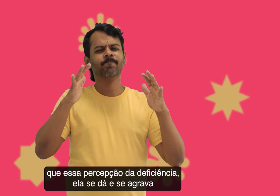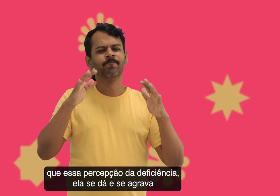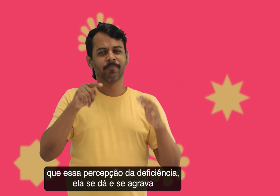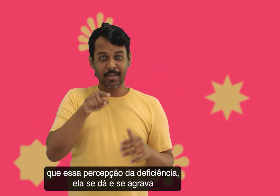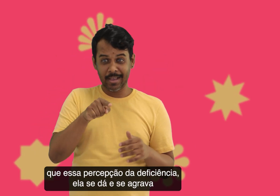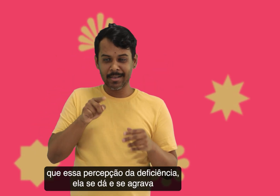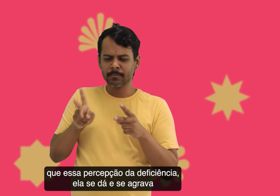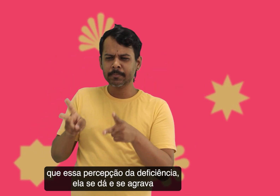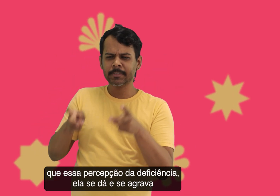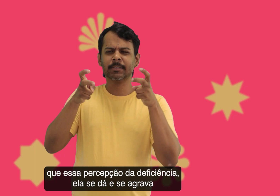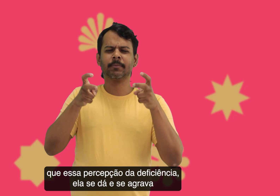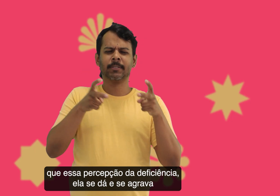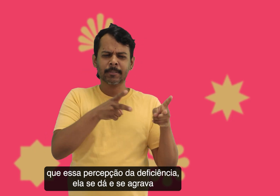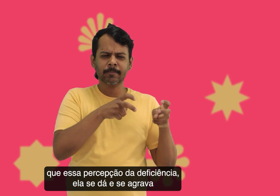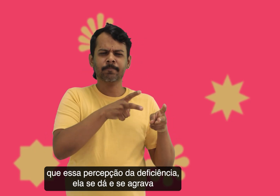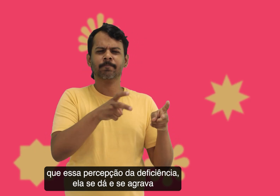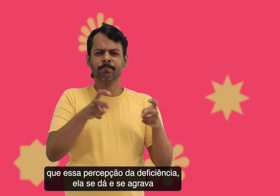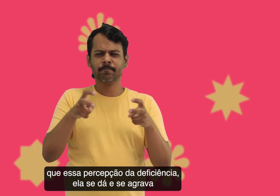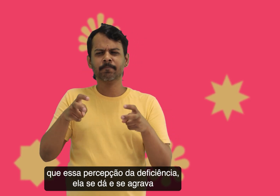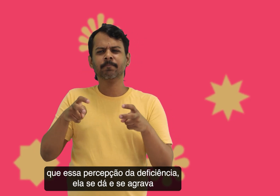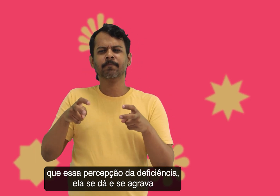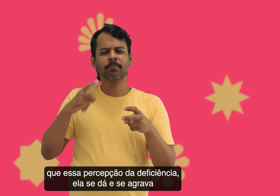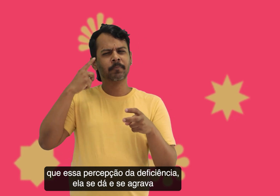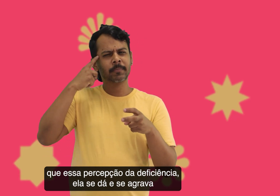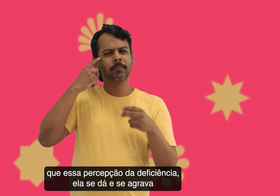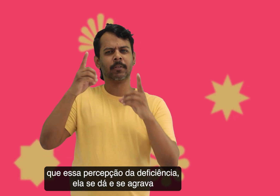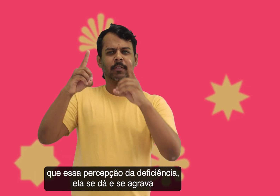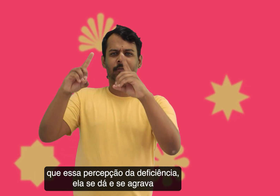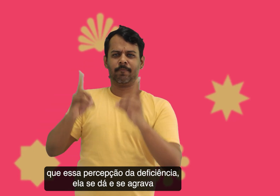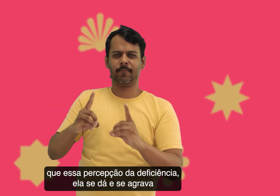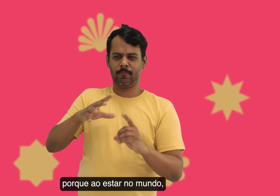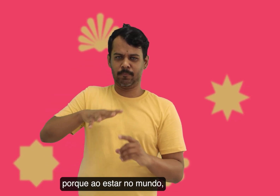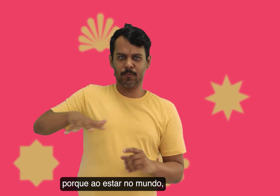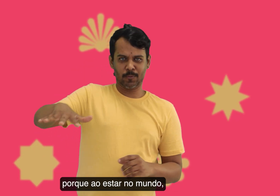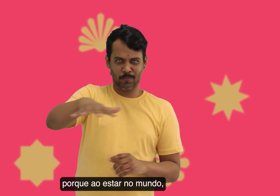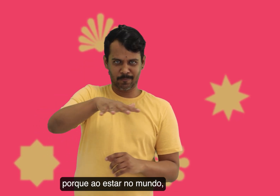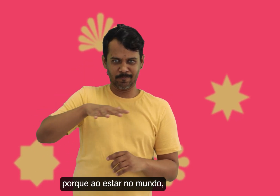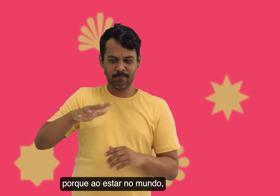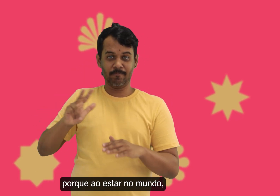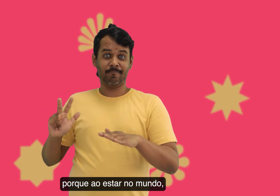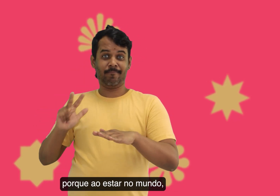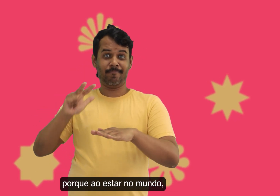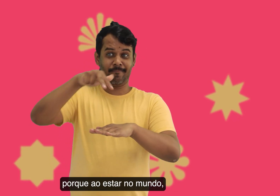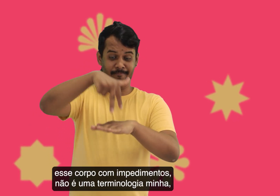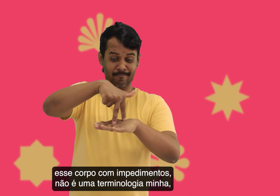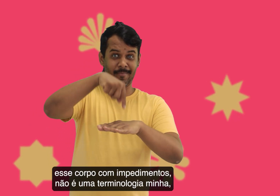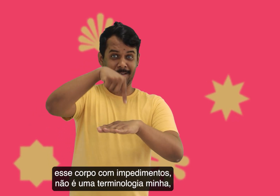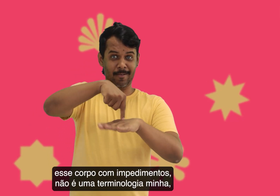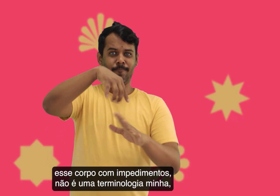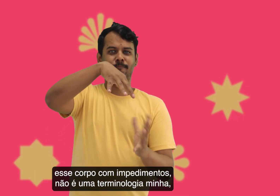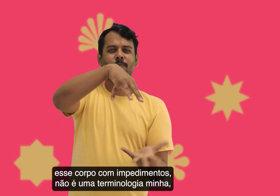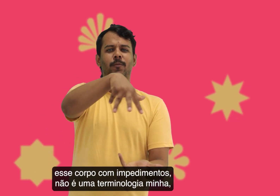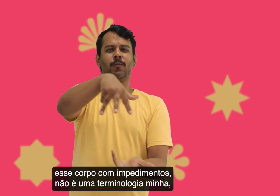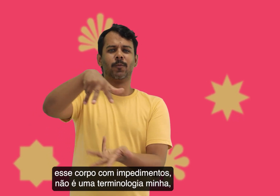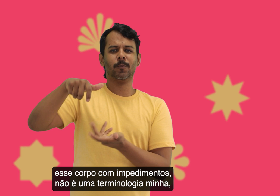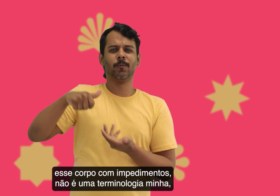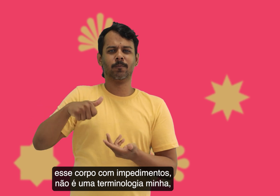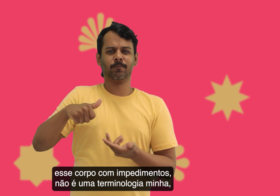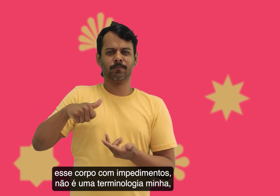essa percepção da deficiência, ela se dá e se agrava, porque ao estar no mundo, esse corpo com impedimento, isso não é